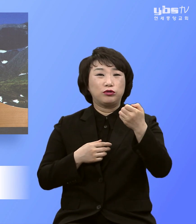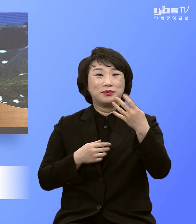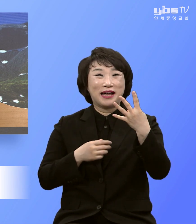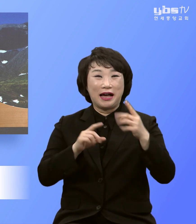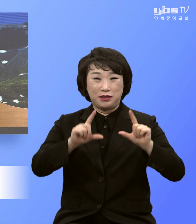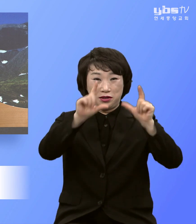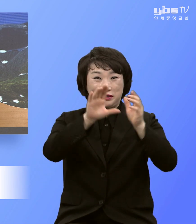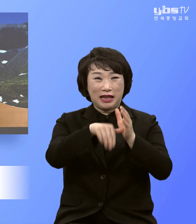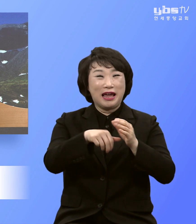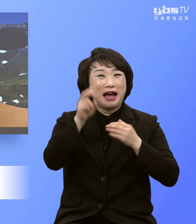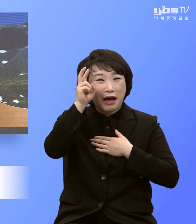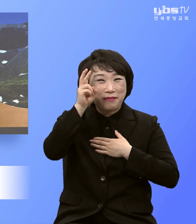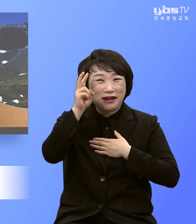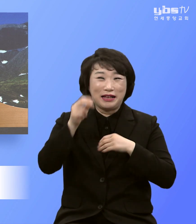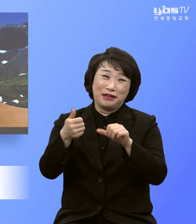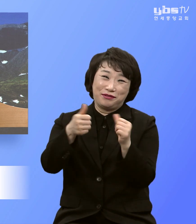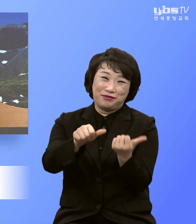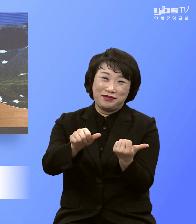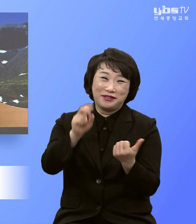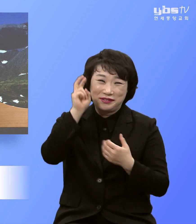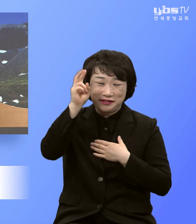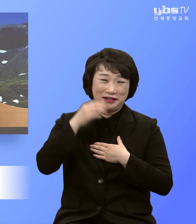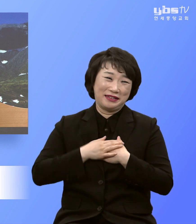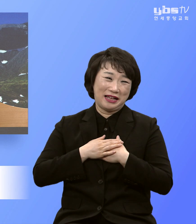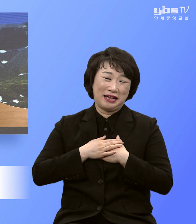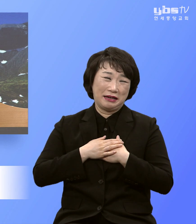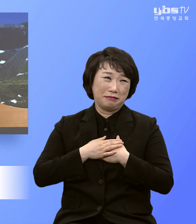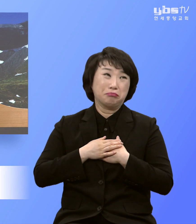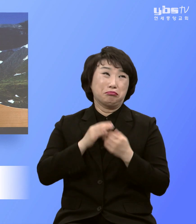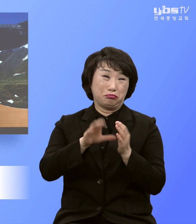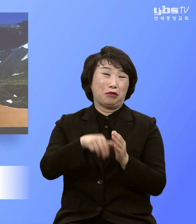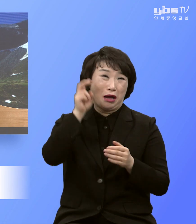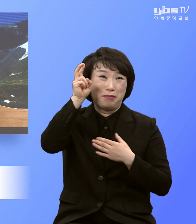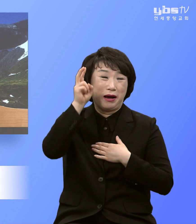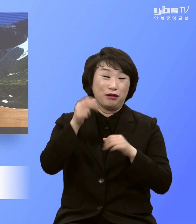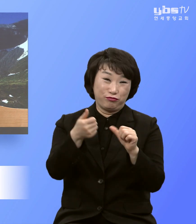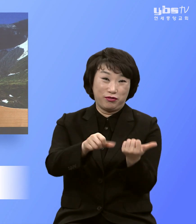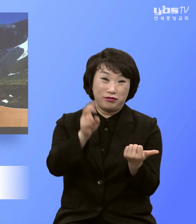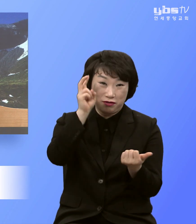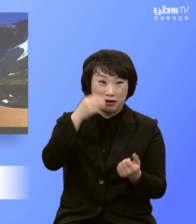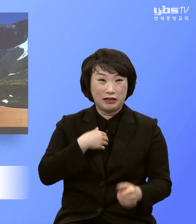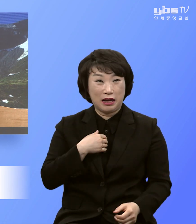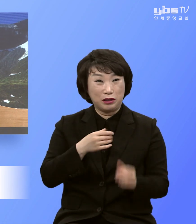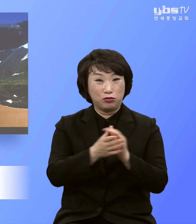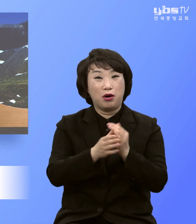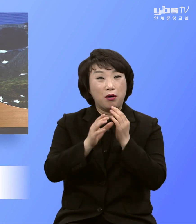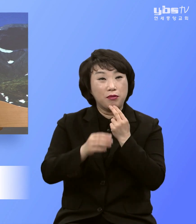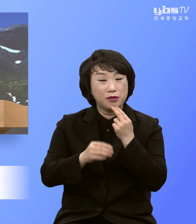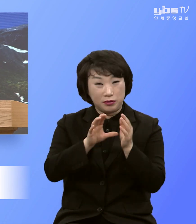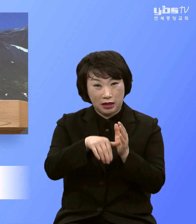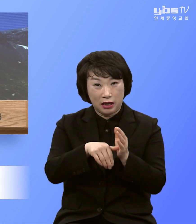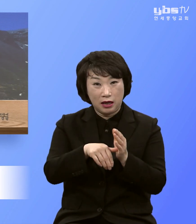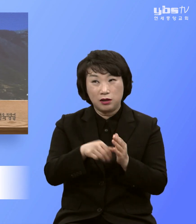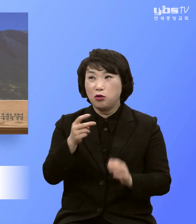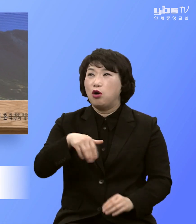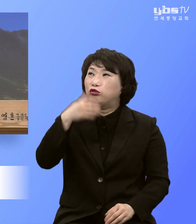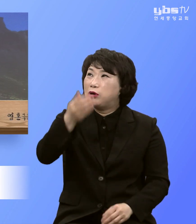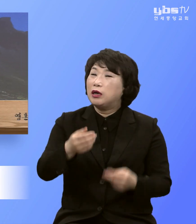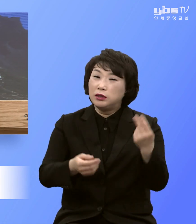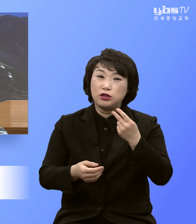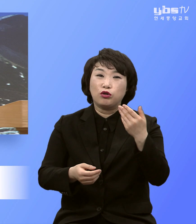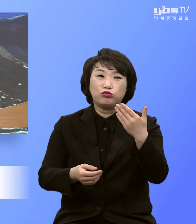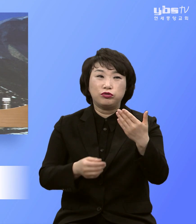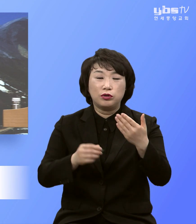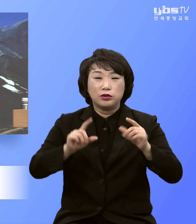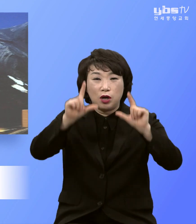1994년도에 아마 천국 갔을지도 몰라요. 아마 그때. 예. 그리고 아마